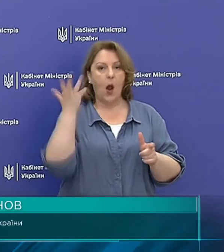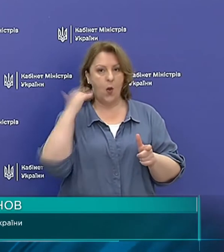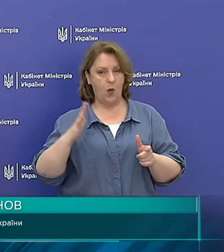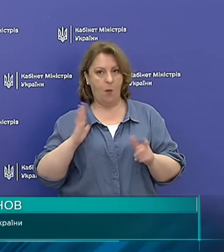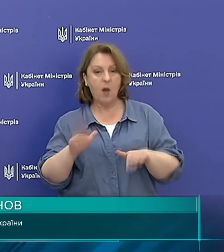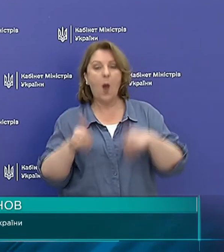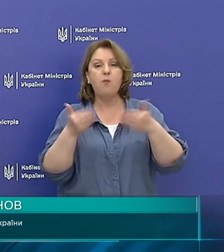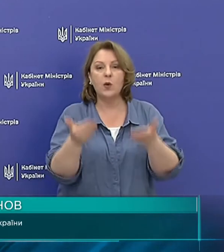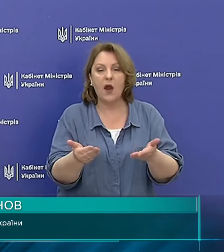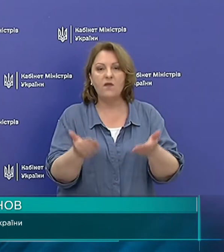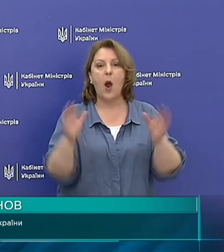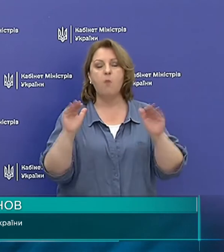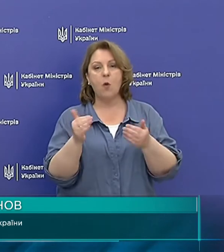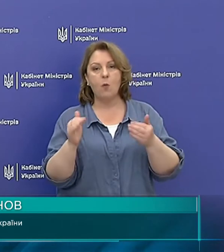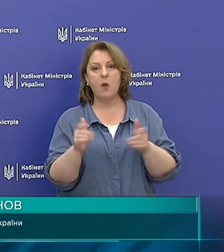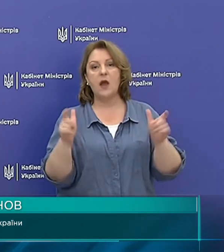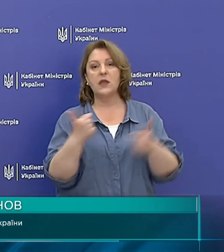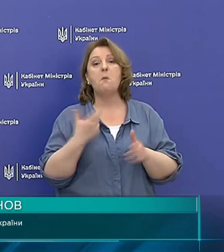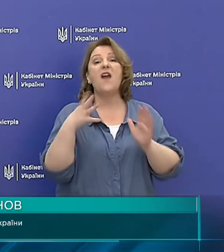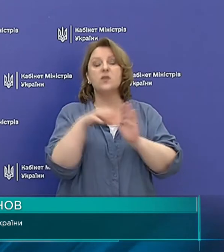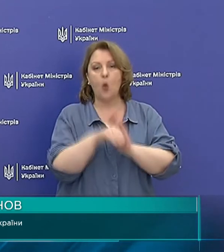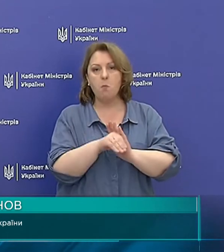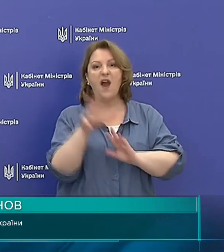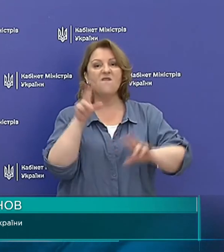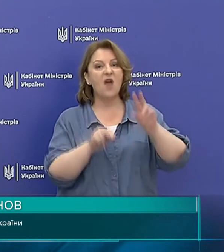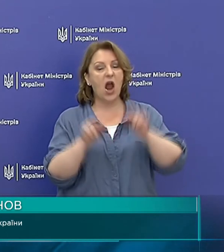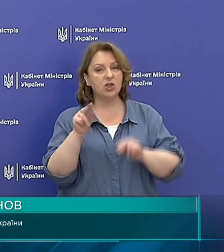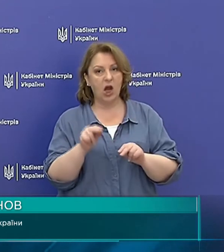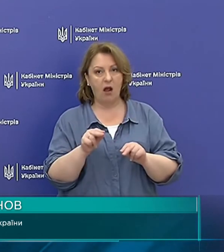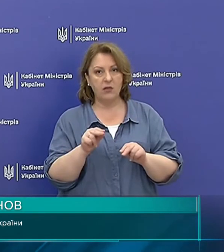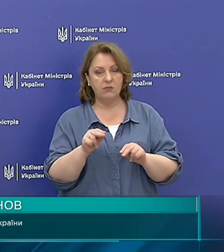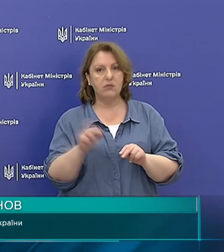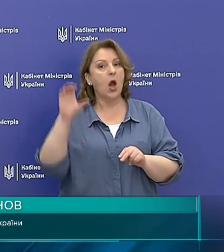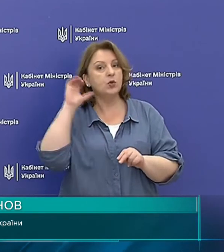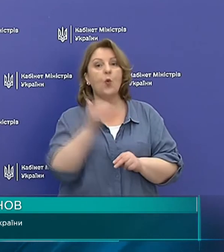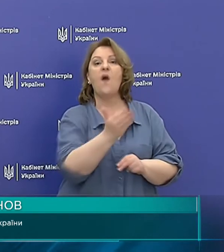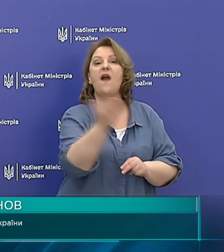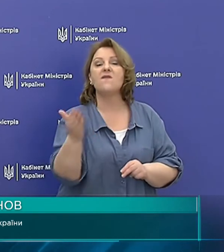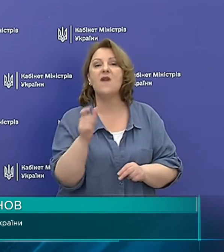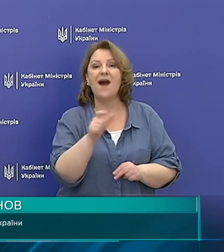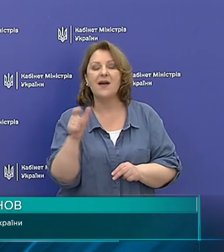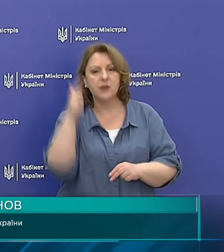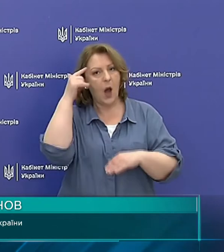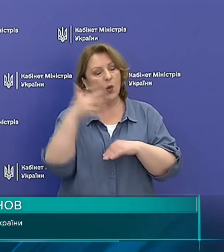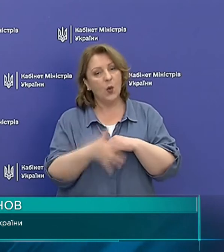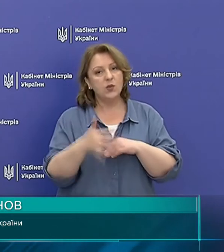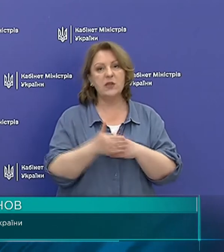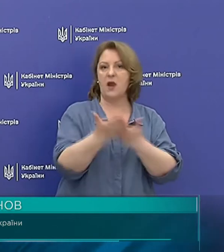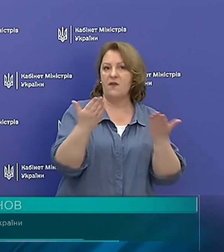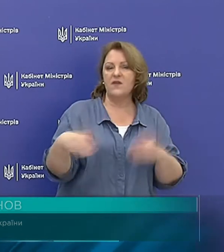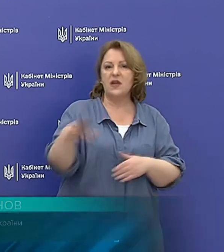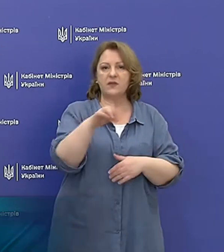пропонували пом'якшення карантину, ми в тому числі вважали, слухали вас, розуміли, що ви